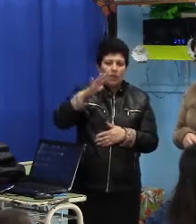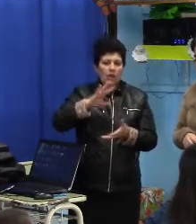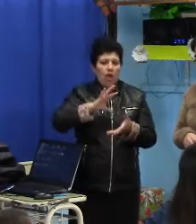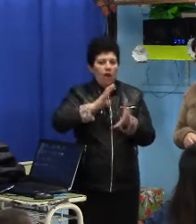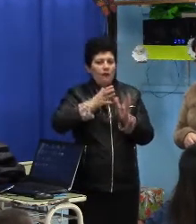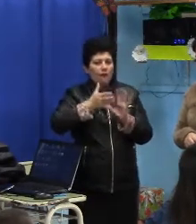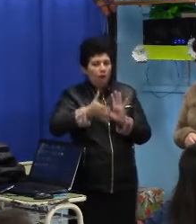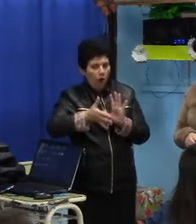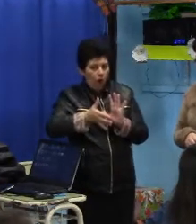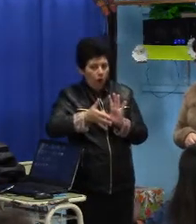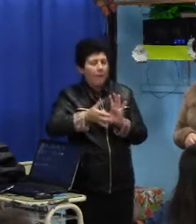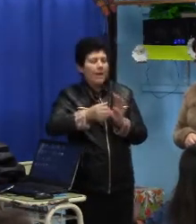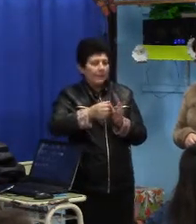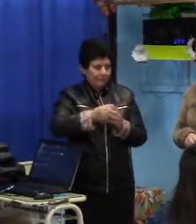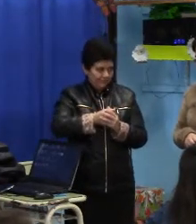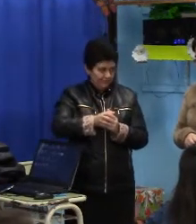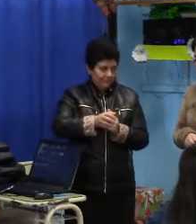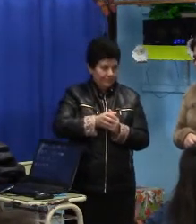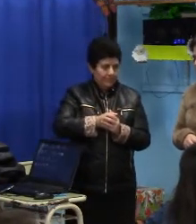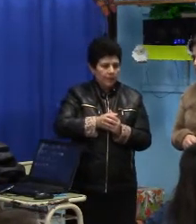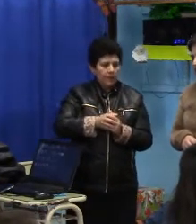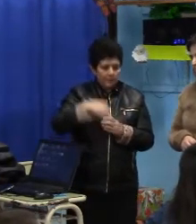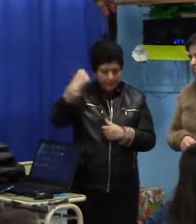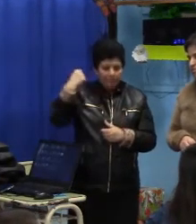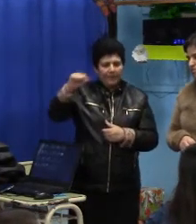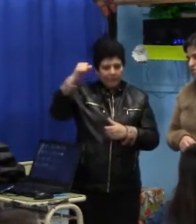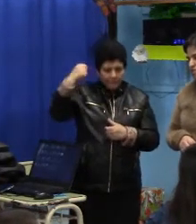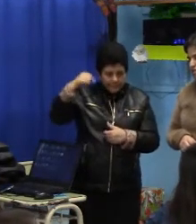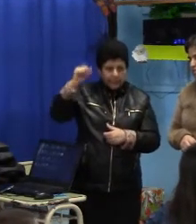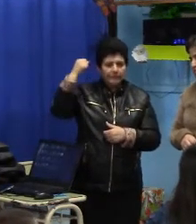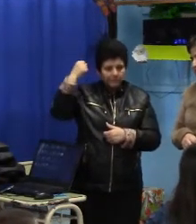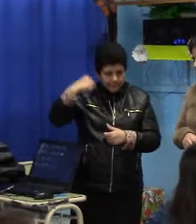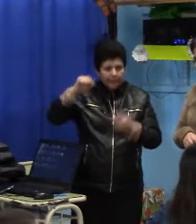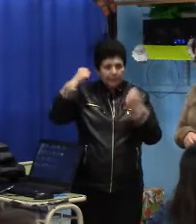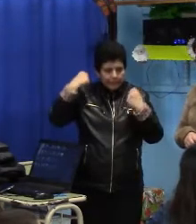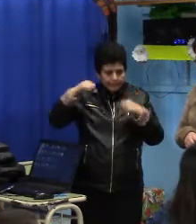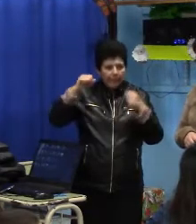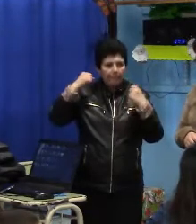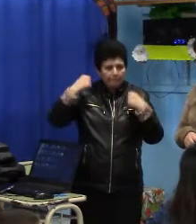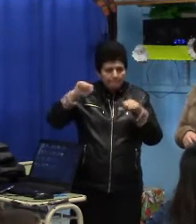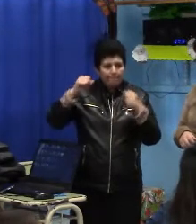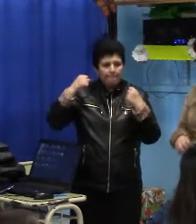entrenamiento que nosotros lo tenemos. ¿Sabes por qué lo